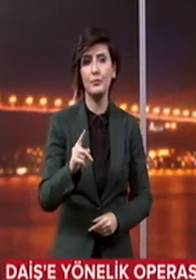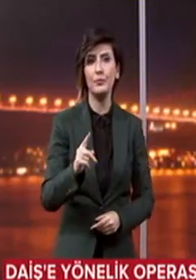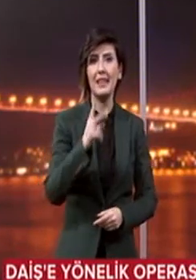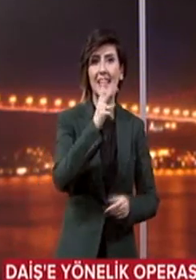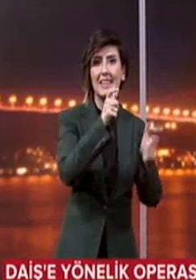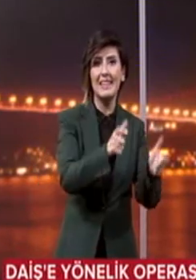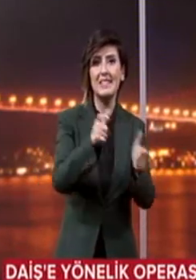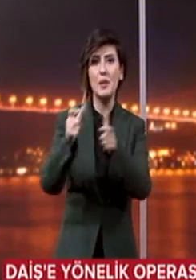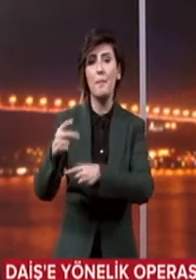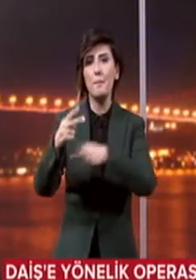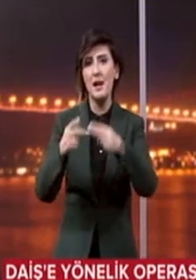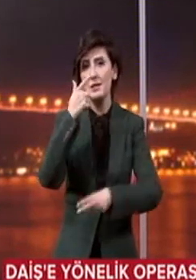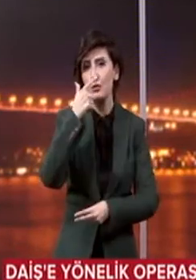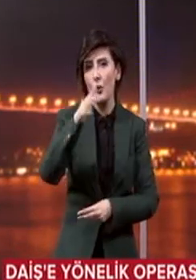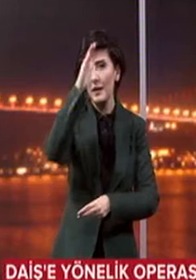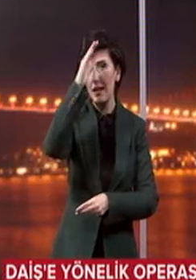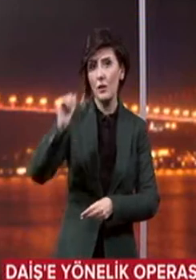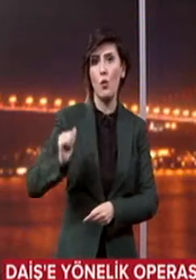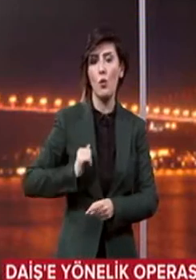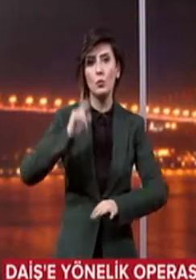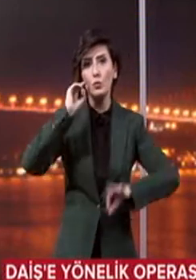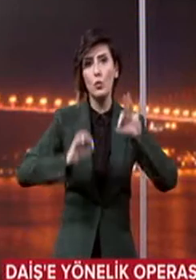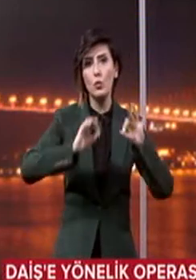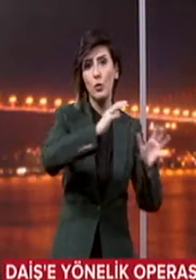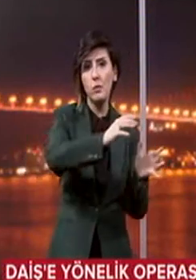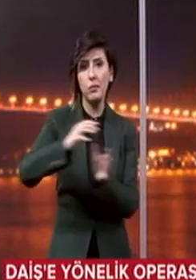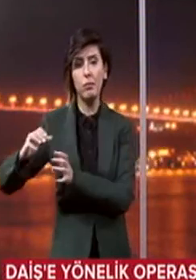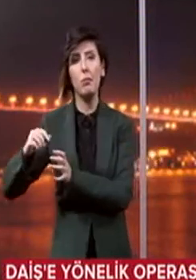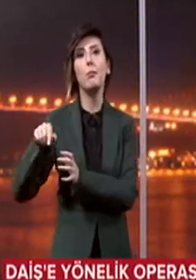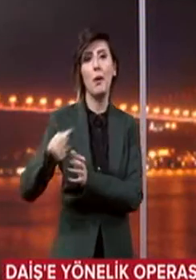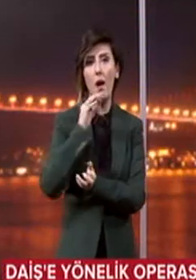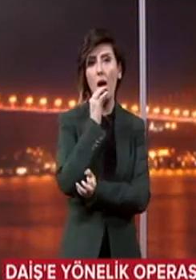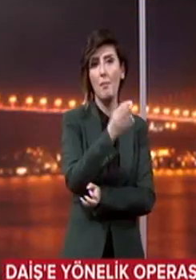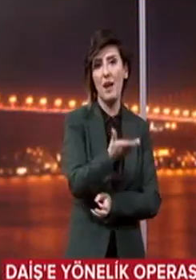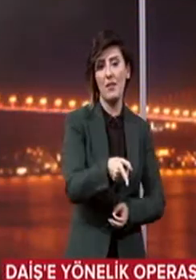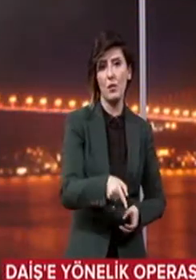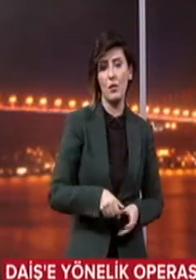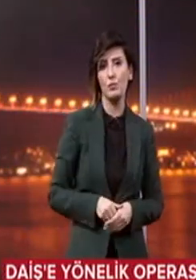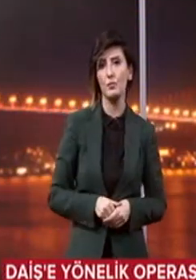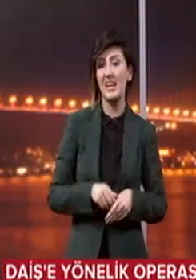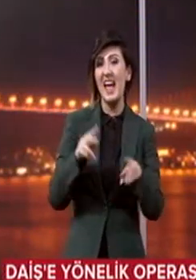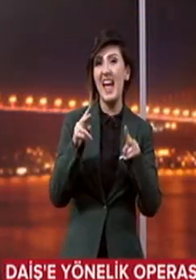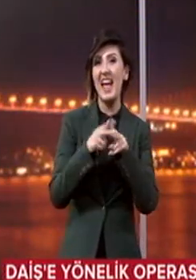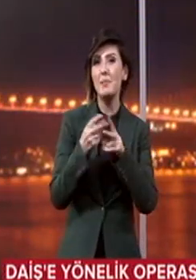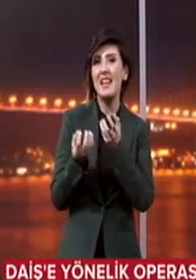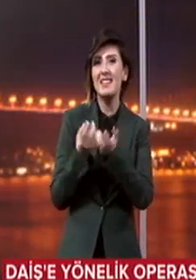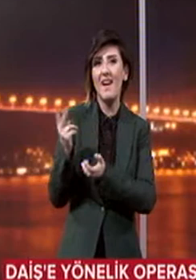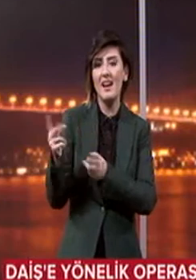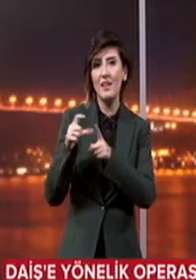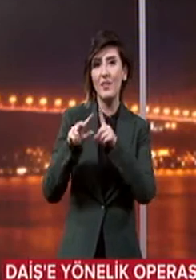İki semtle bazı köylerin Irak ordusunun kontrolüne geçtiği haber veriliyor. Emniyet kaynakları DAEŞ'in